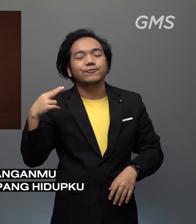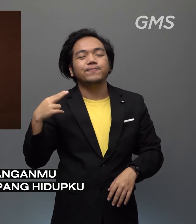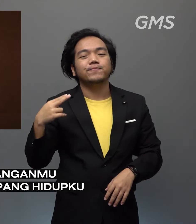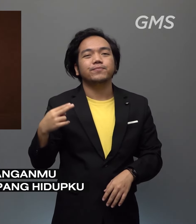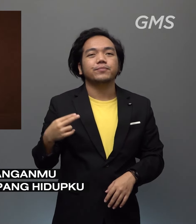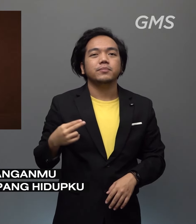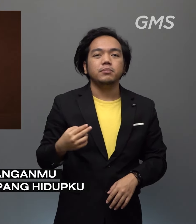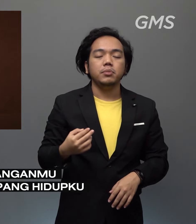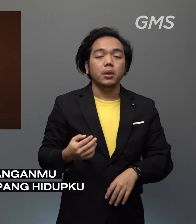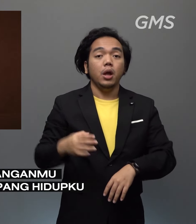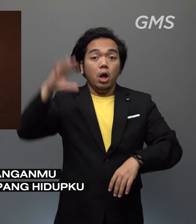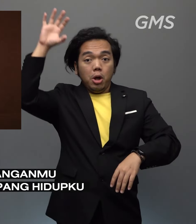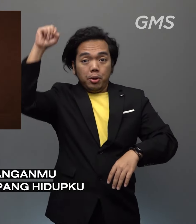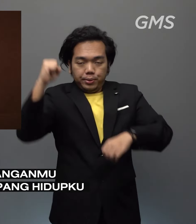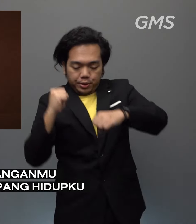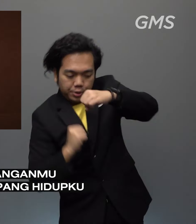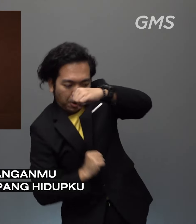selalu